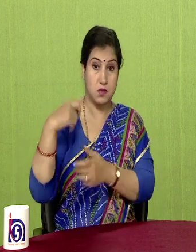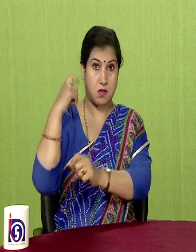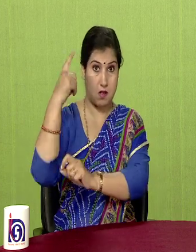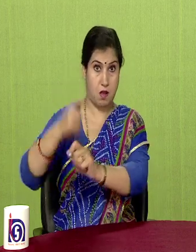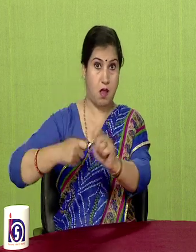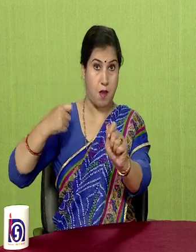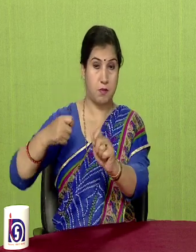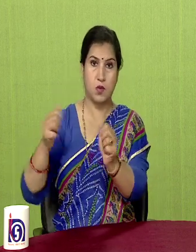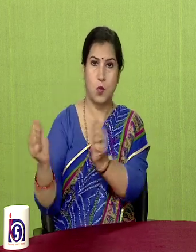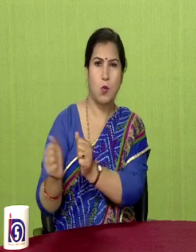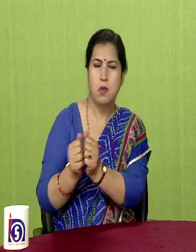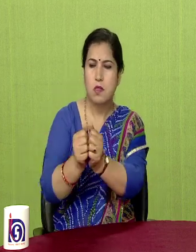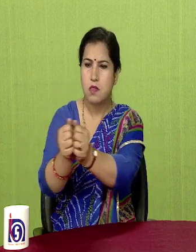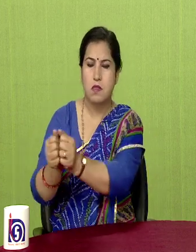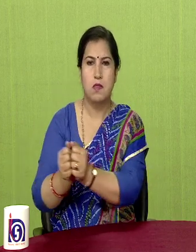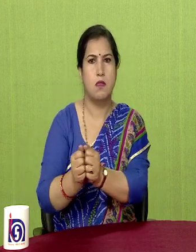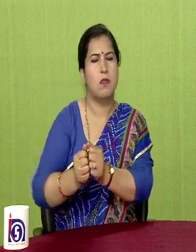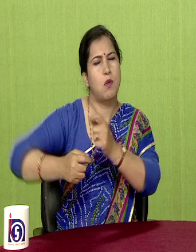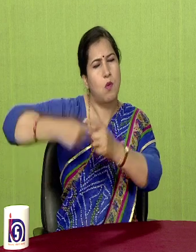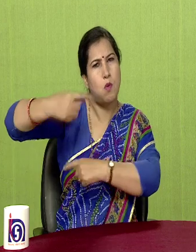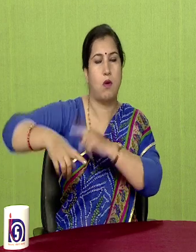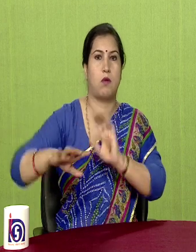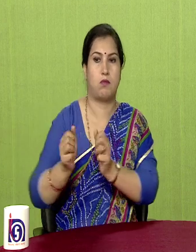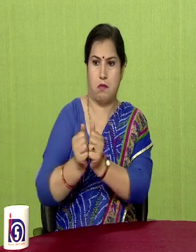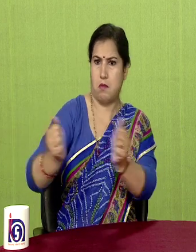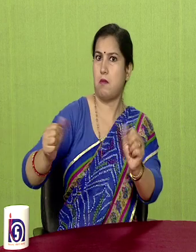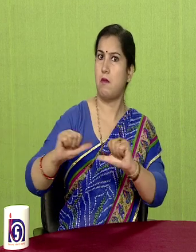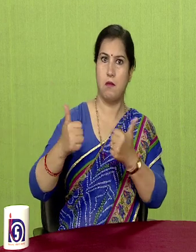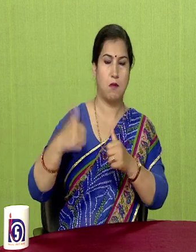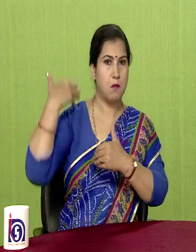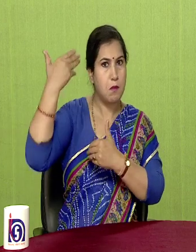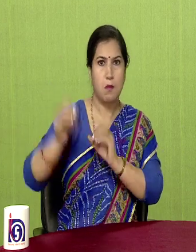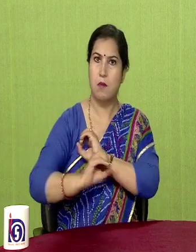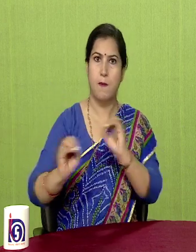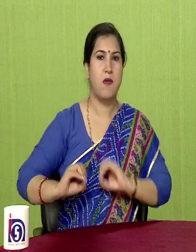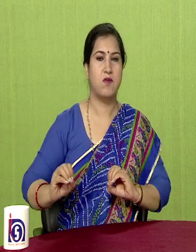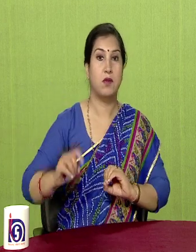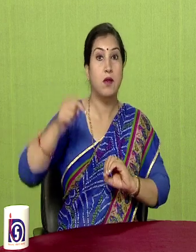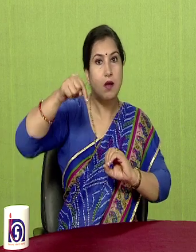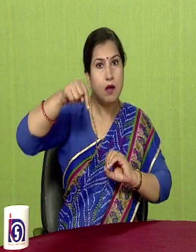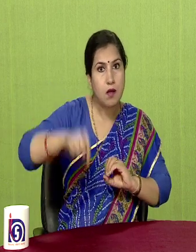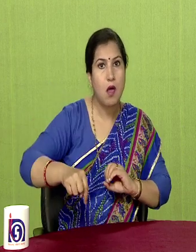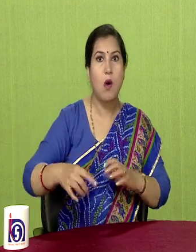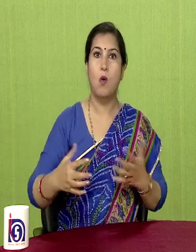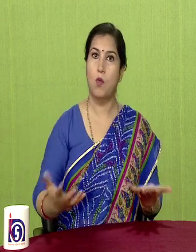छोड़ा। अब इतनी दीर्घ अवधि के लिए उनका वियोग मैं कैसे सह सकता हूँ।